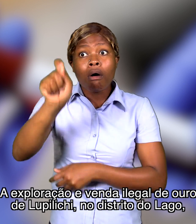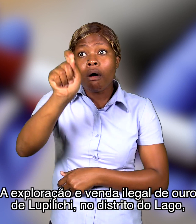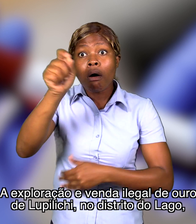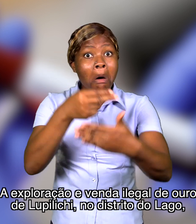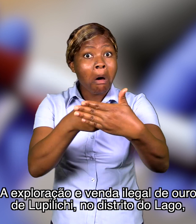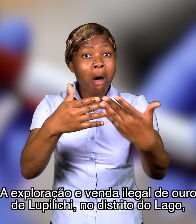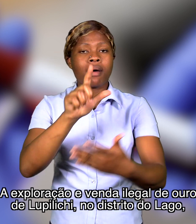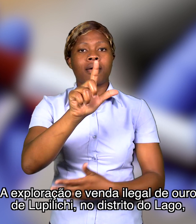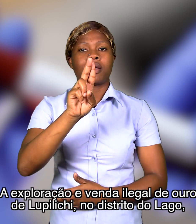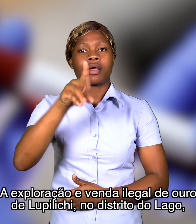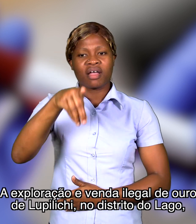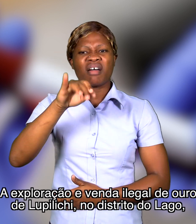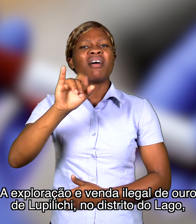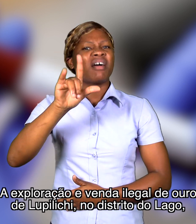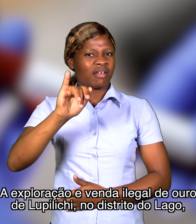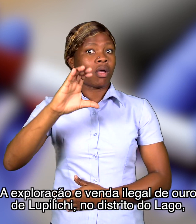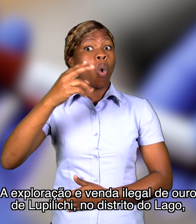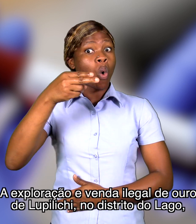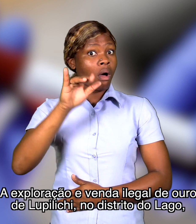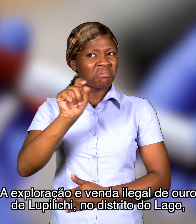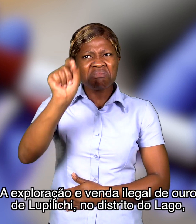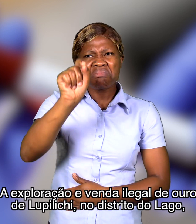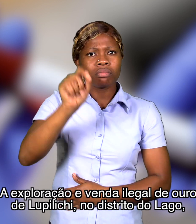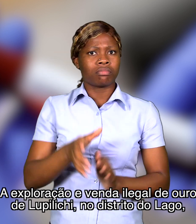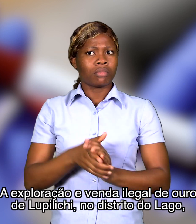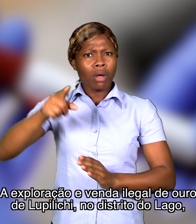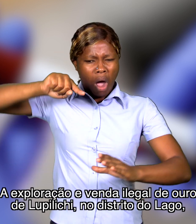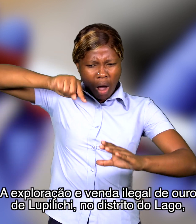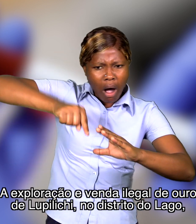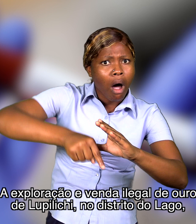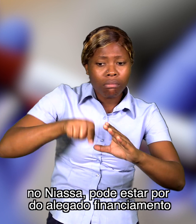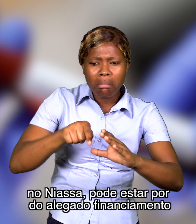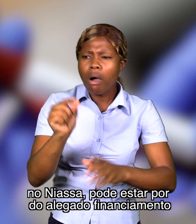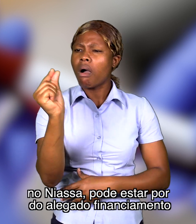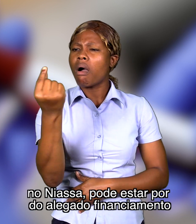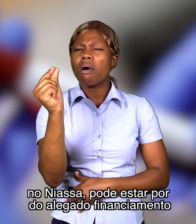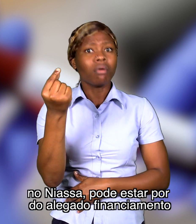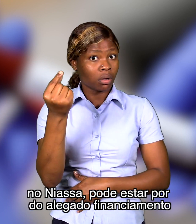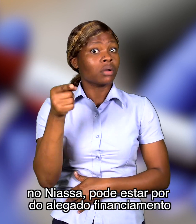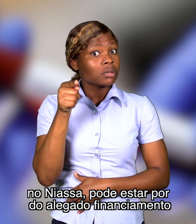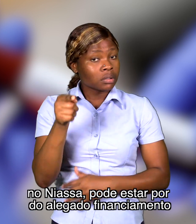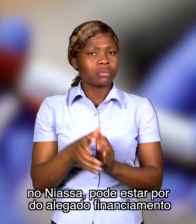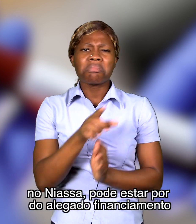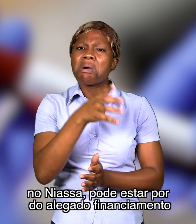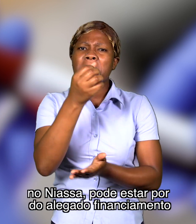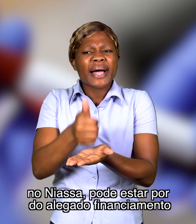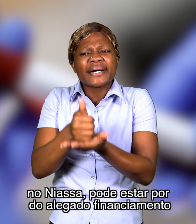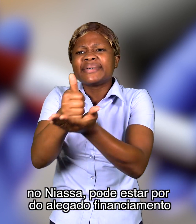A exploração e venda ilegal de ouro em Lupe Lixe, no distrito do Lago, no Uniaça, pode estar por detrás do